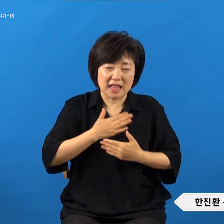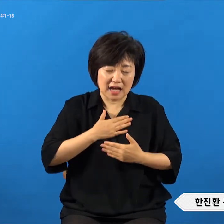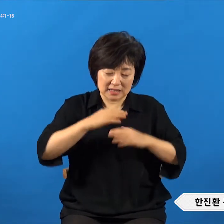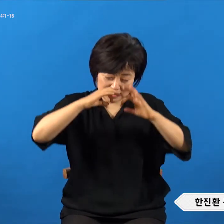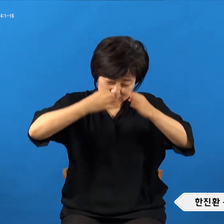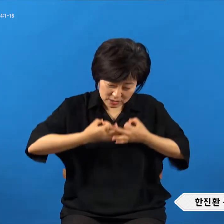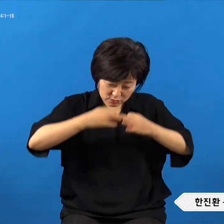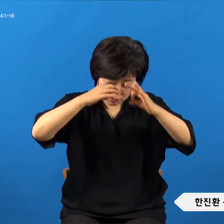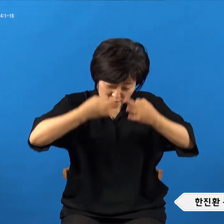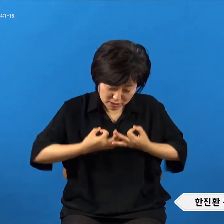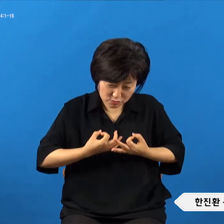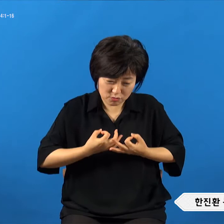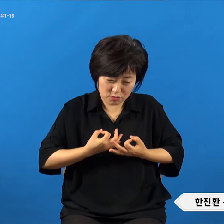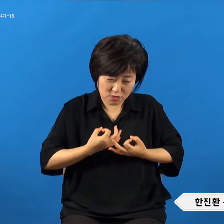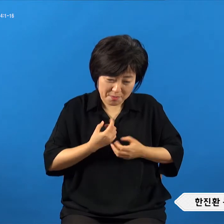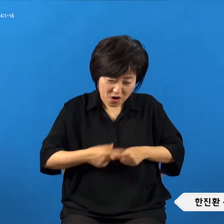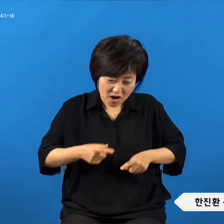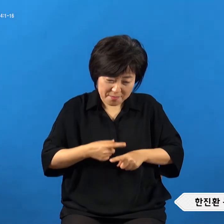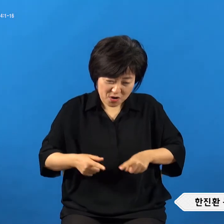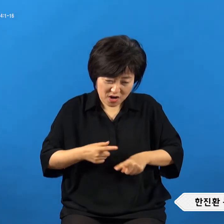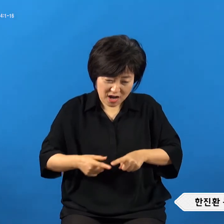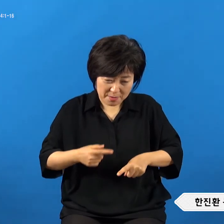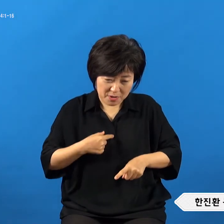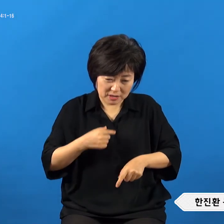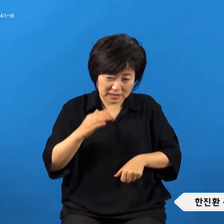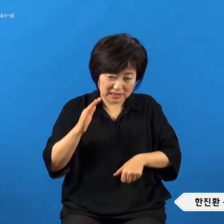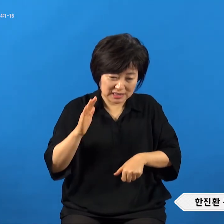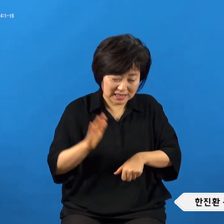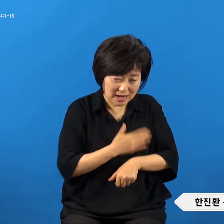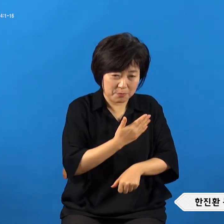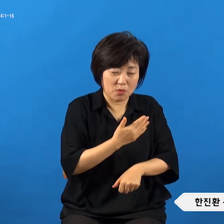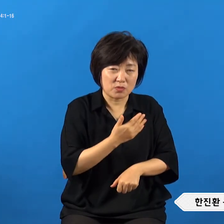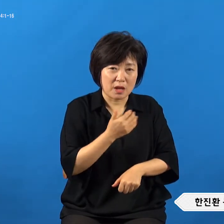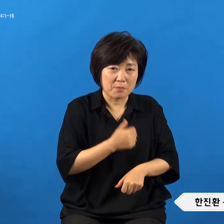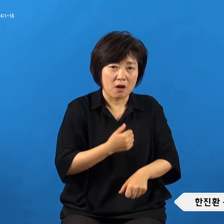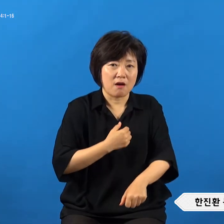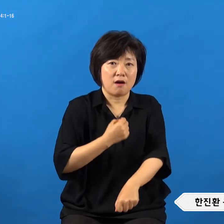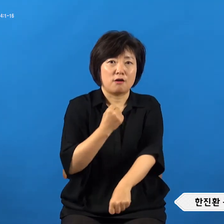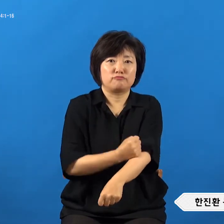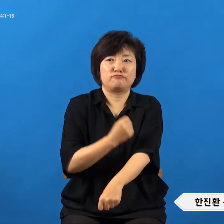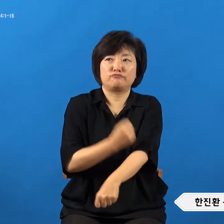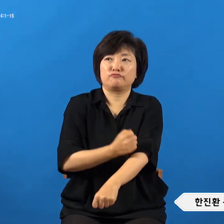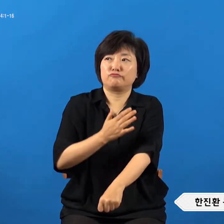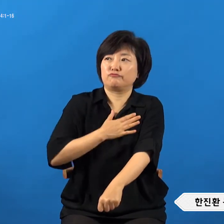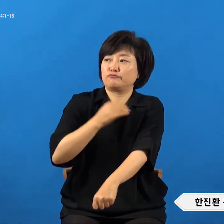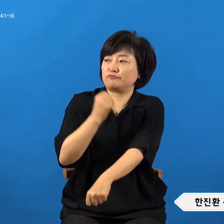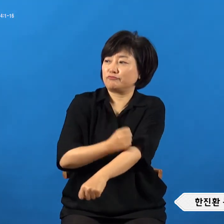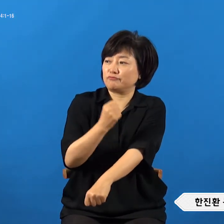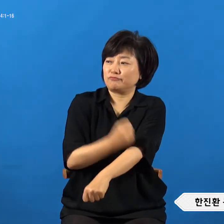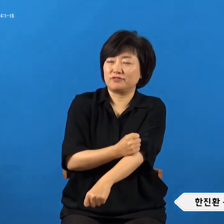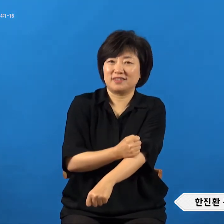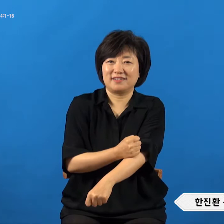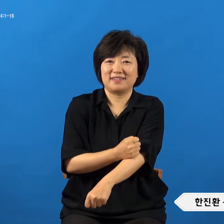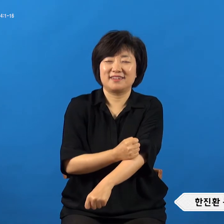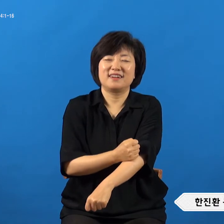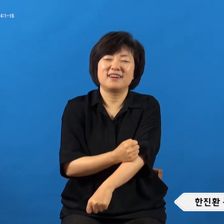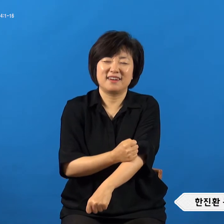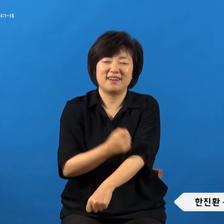나 자신을 자꾸 돌아보기 시작하면, 잘못하면 공로의식에 사로잡히기가